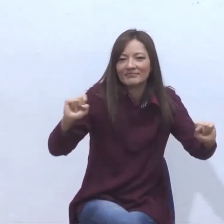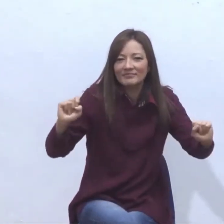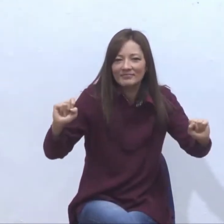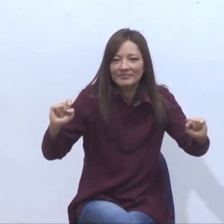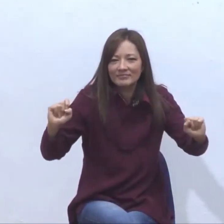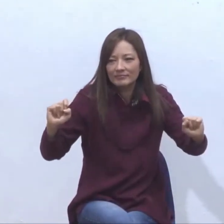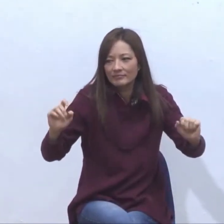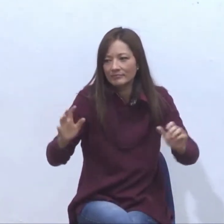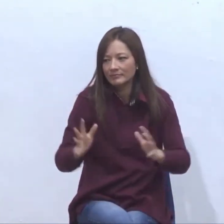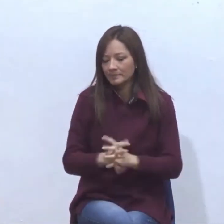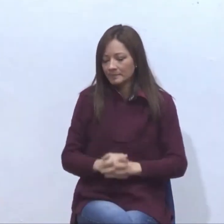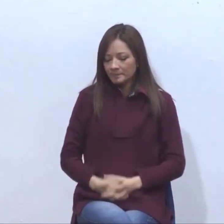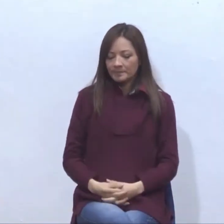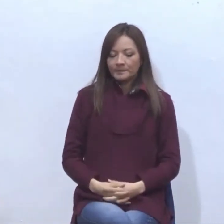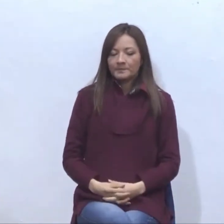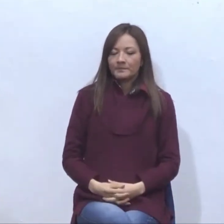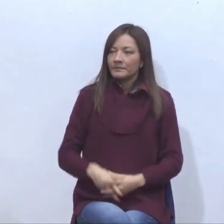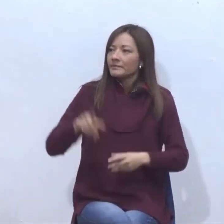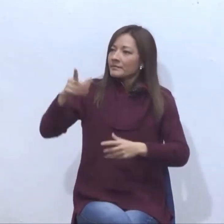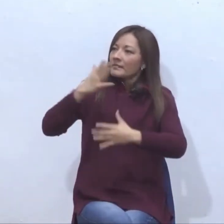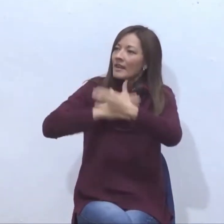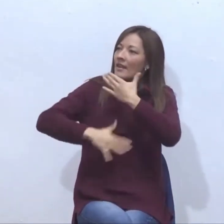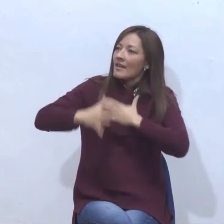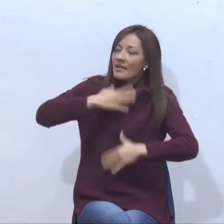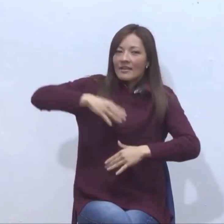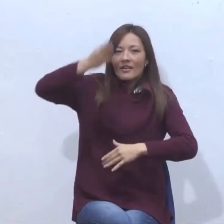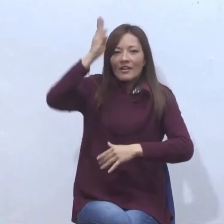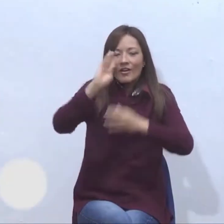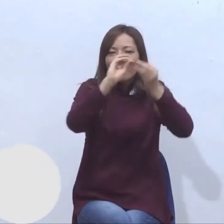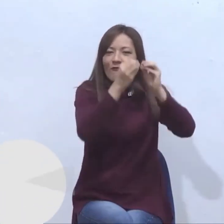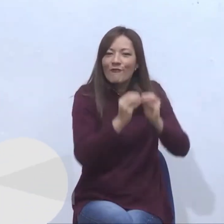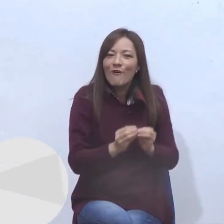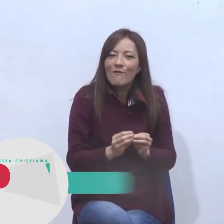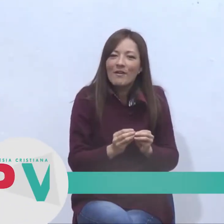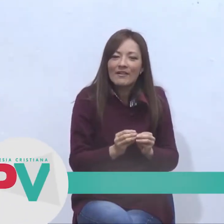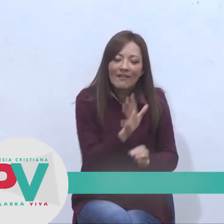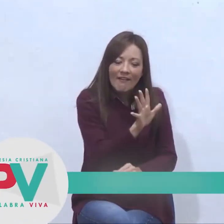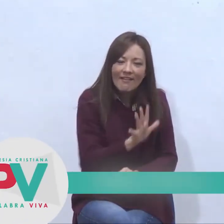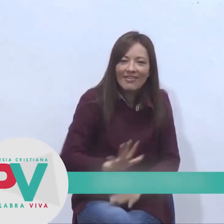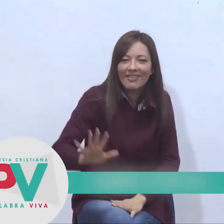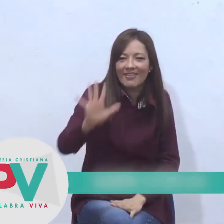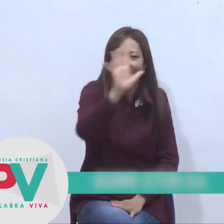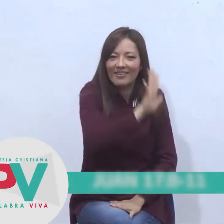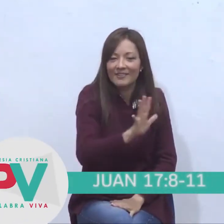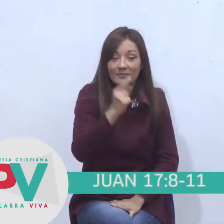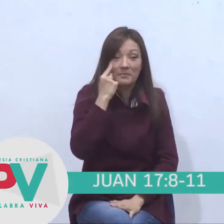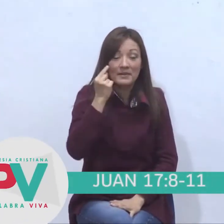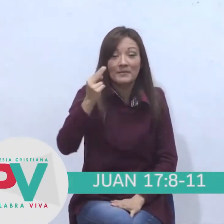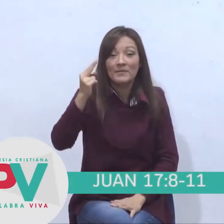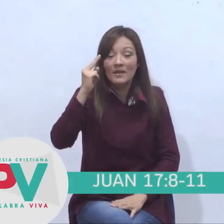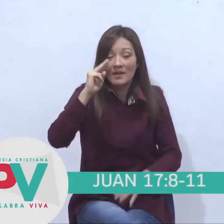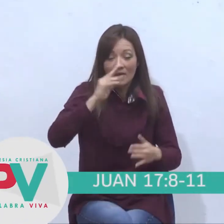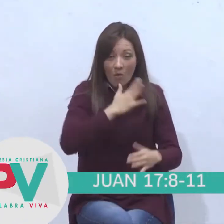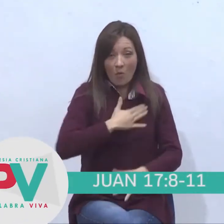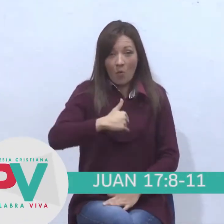Y el deseo de Dios es formar un pueblo. Lea conmigo por favor Juan capítulo 17 versículo